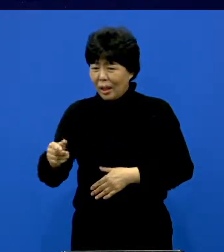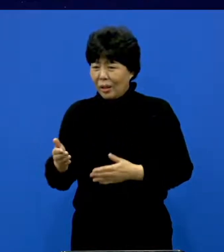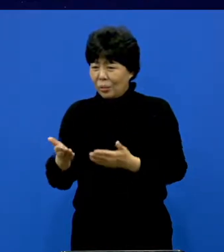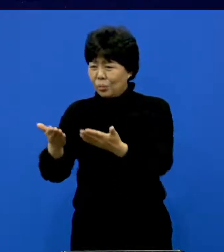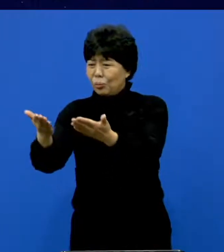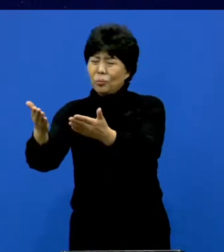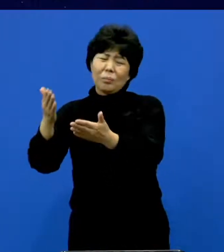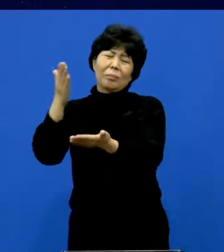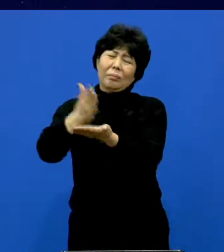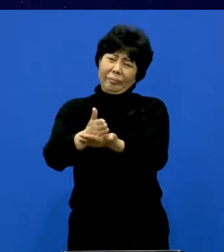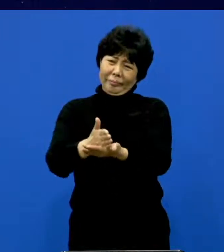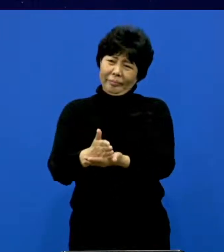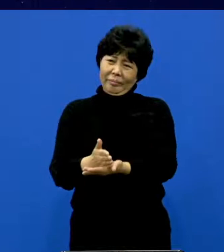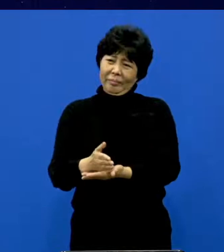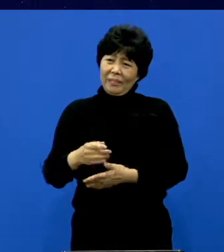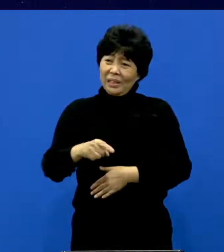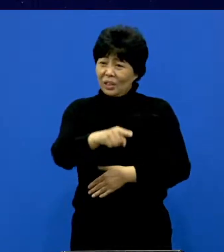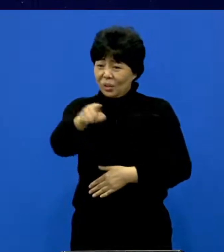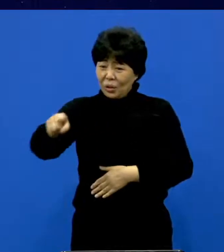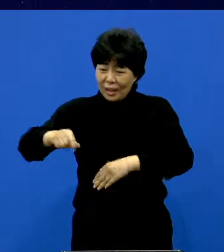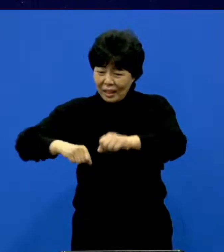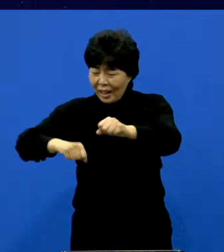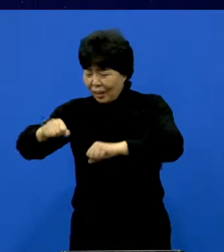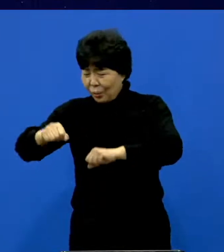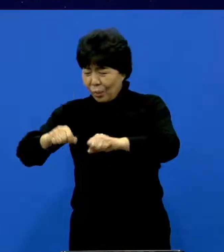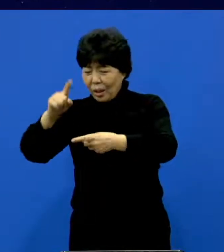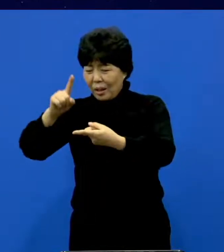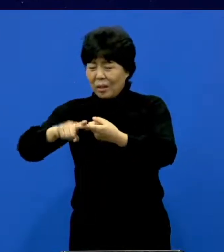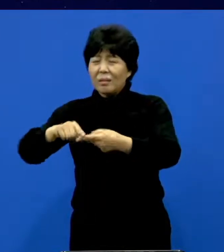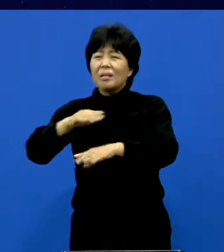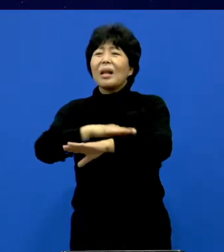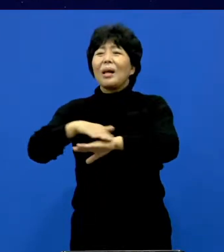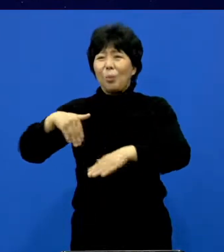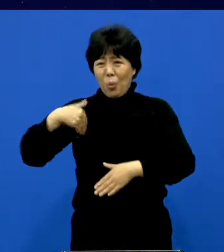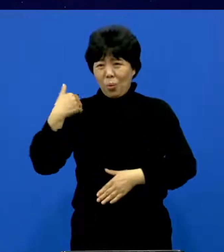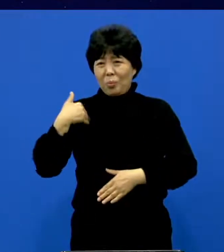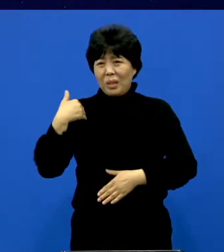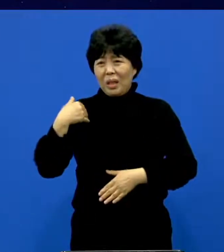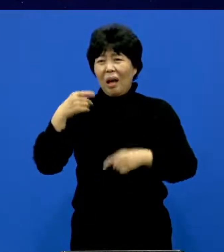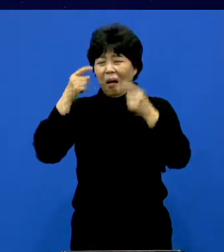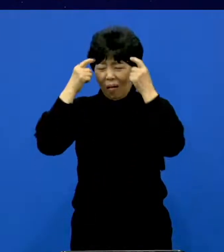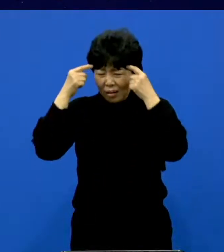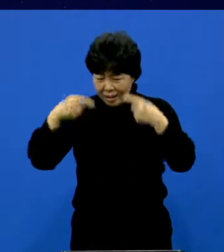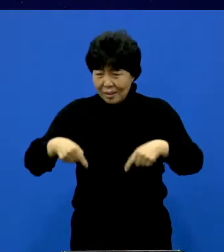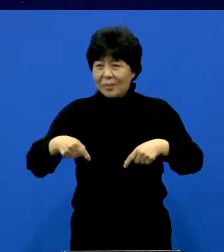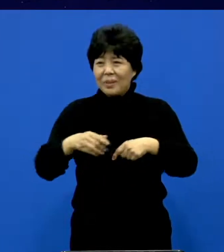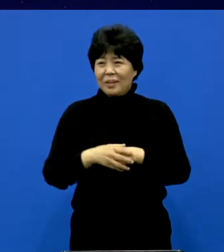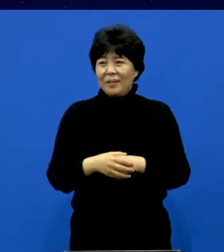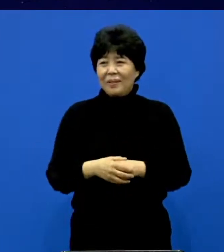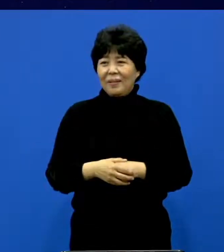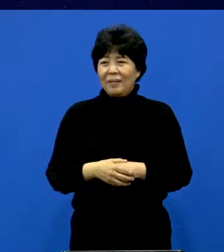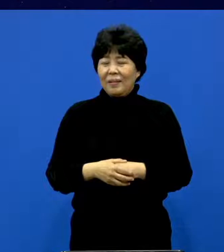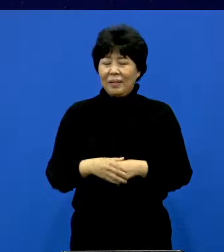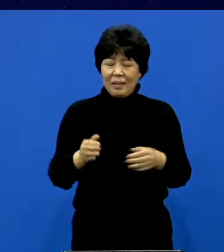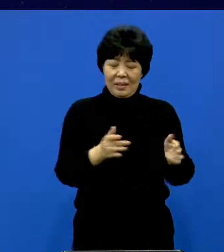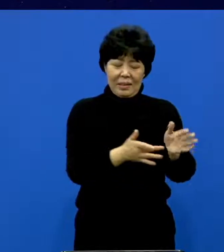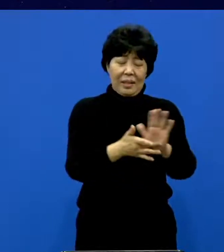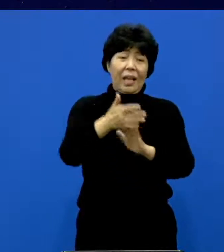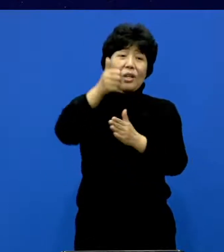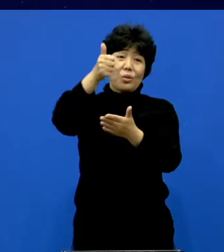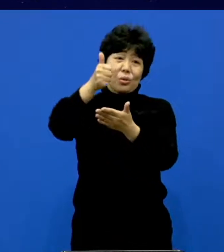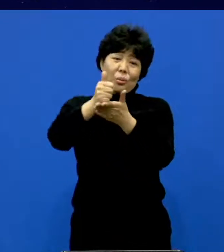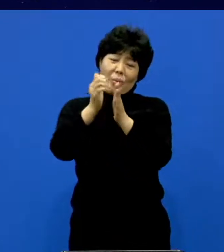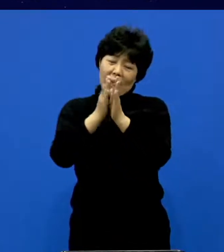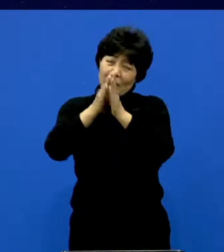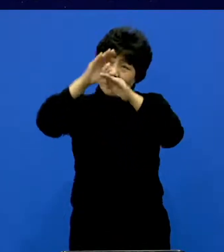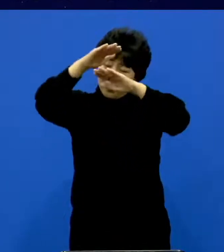저들이 하는 짓을 알지 못합니다. 무지해서 그런 건데. 그 예수님의 기도와 비슷한